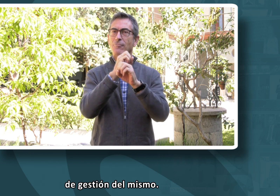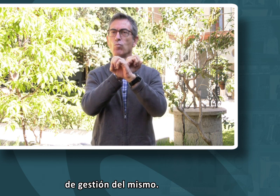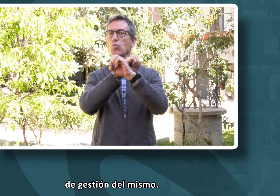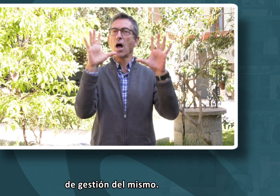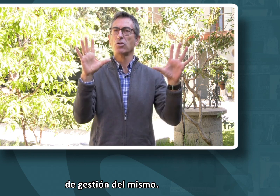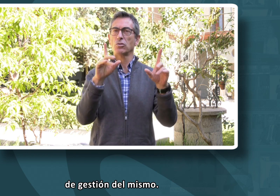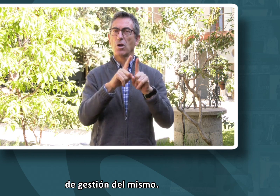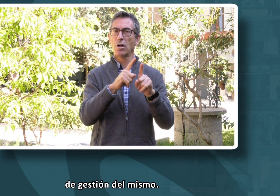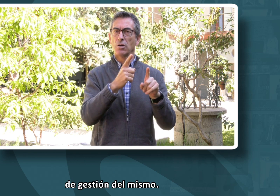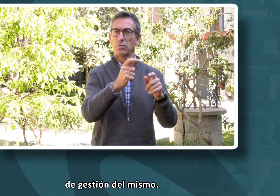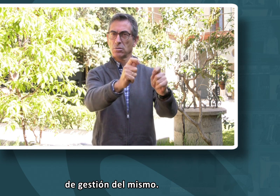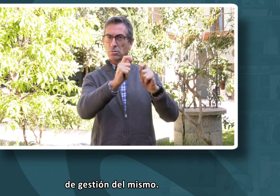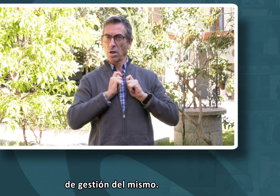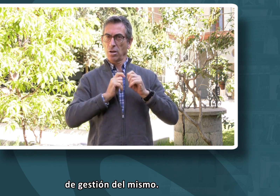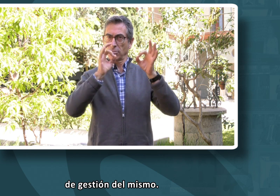mismo.